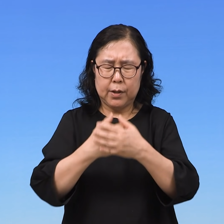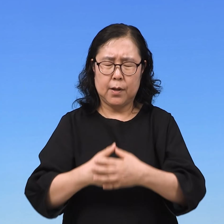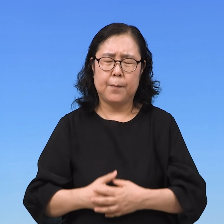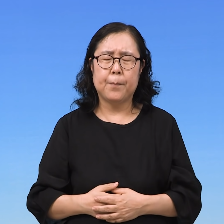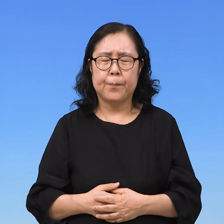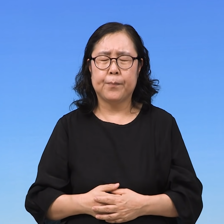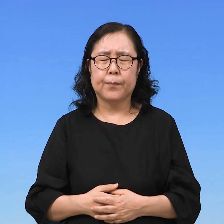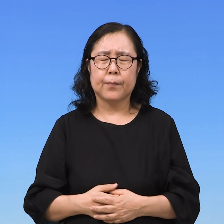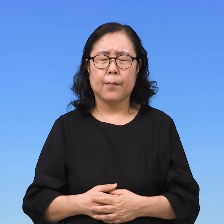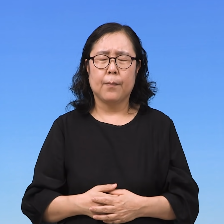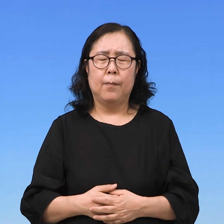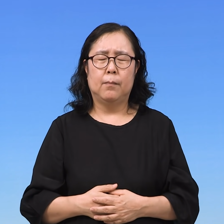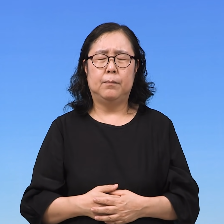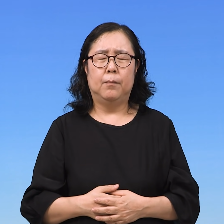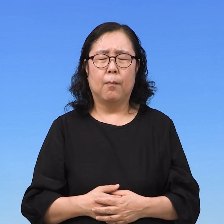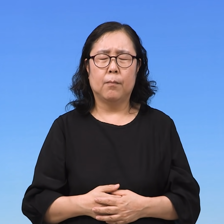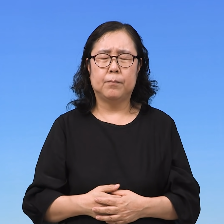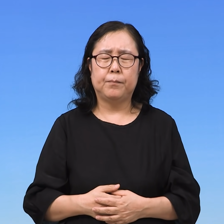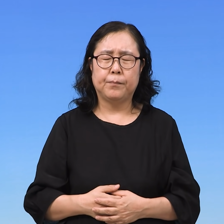주시옵소서.